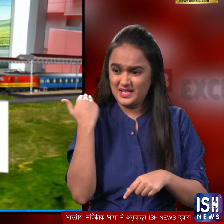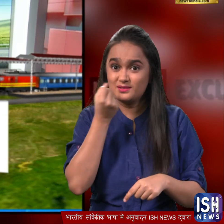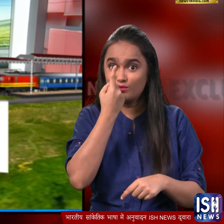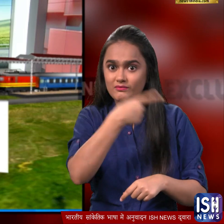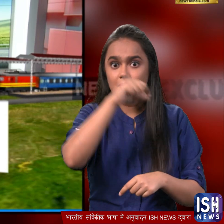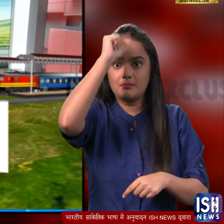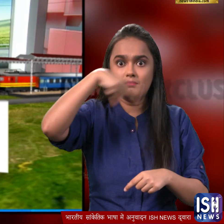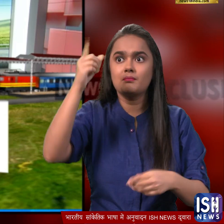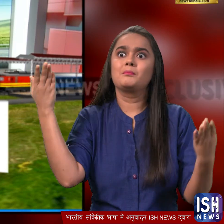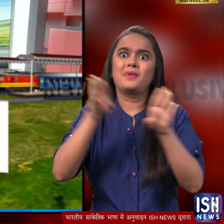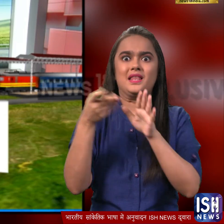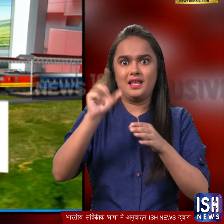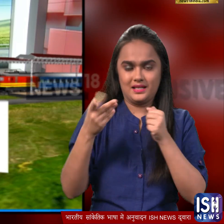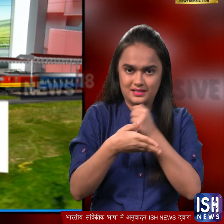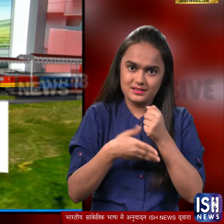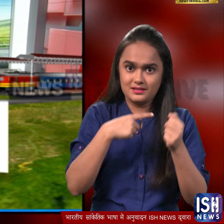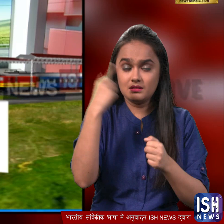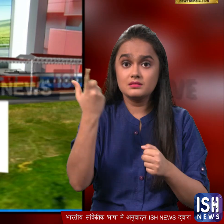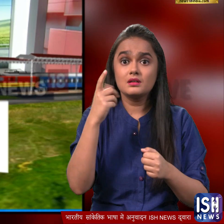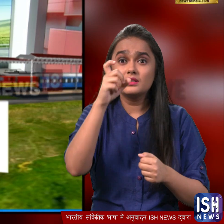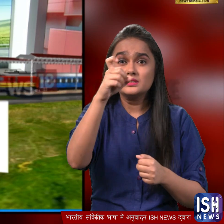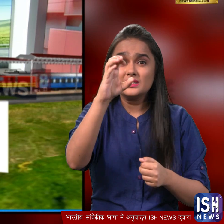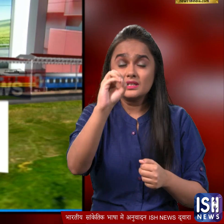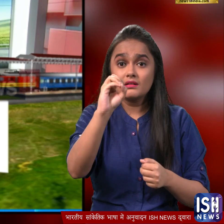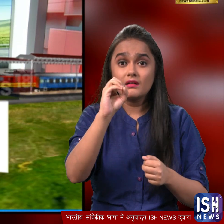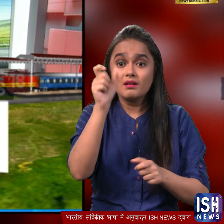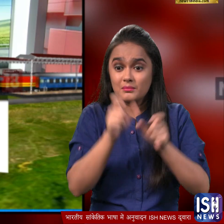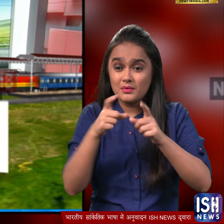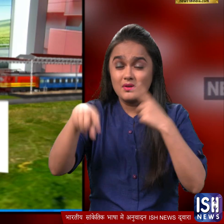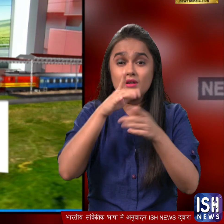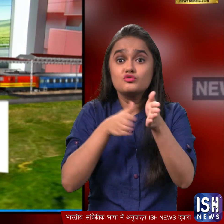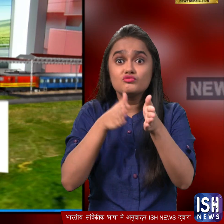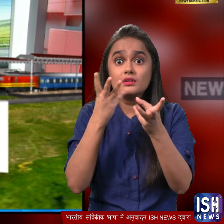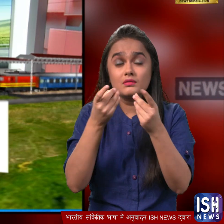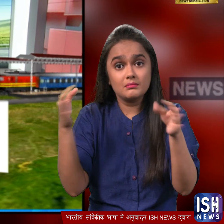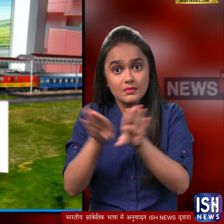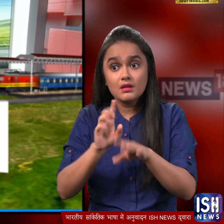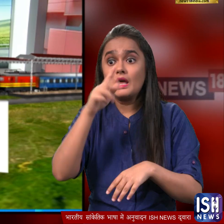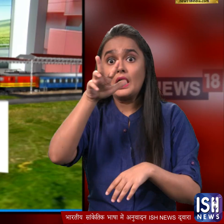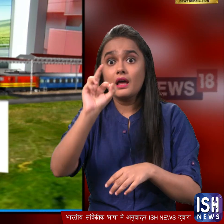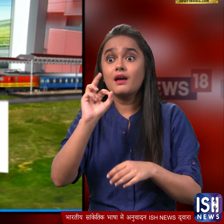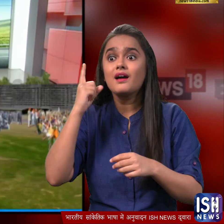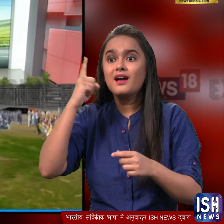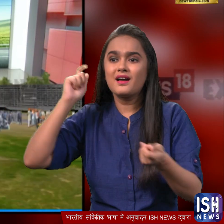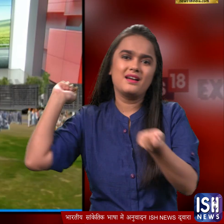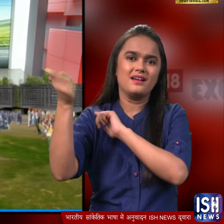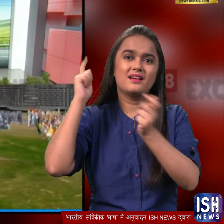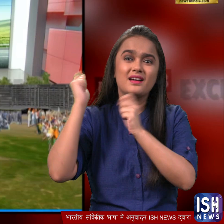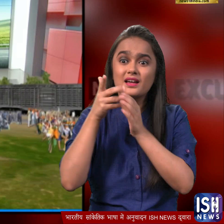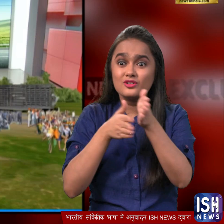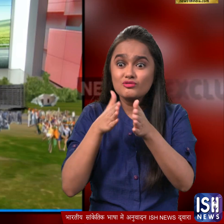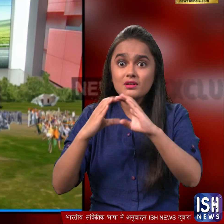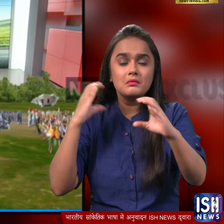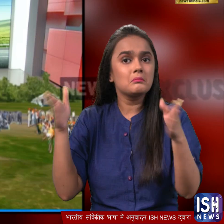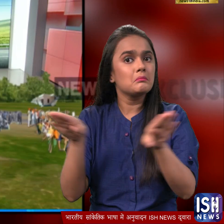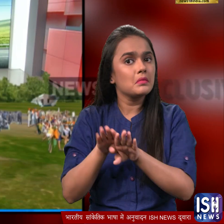सोमवार को जब किसान संगठनों ने भारत बंद बुलाया तो इसकी वजह से 70 यात्री ट्रेनें रद्द करनी पड़ी थीं, जबकि 80 मालगाड़ियां भी इसी दिन नहीं